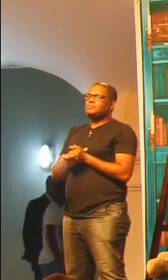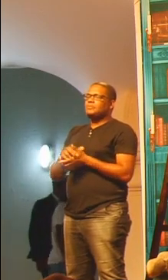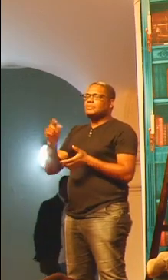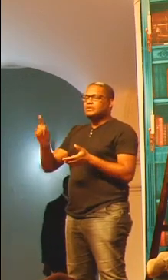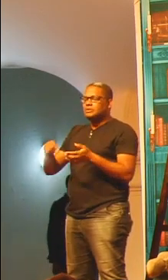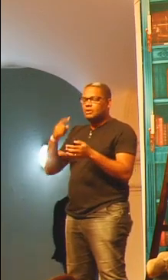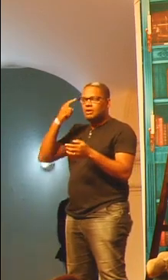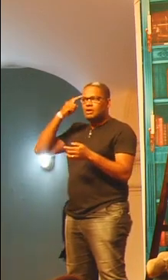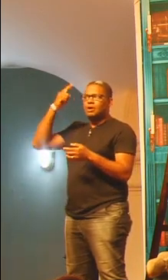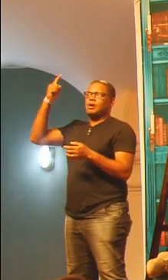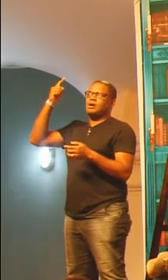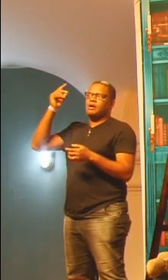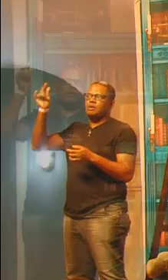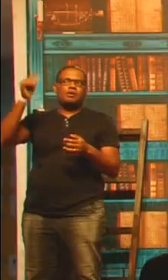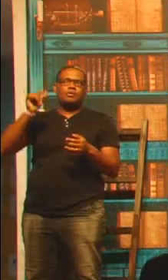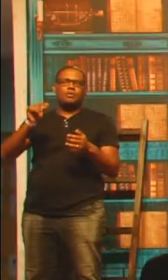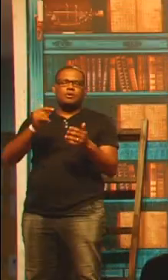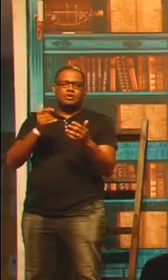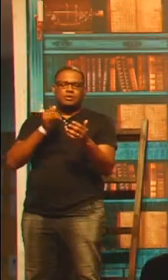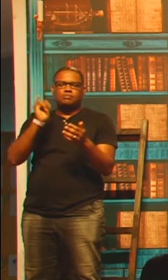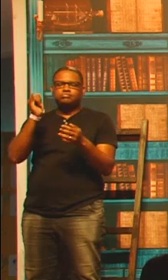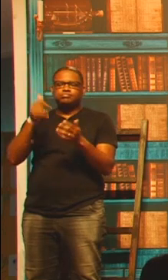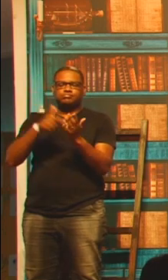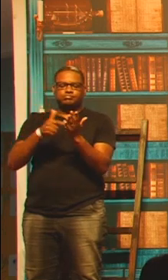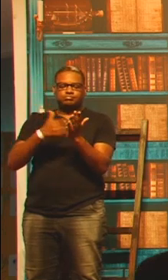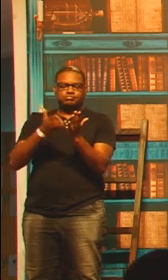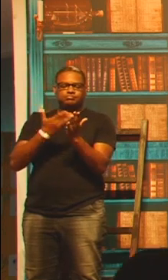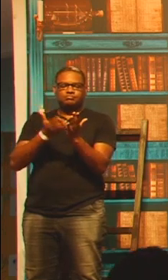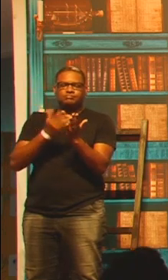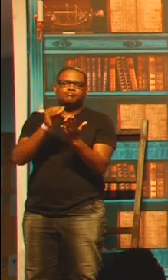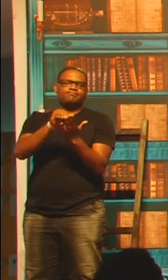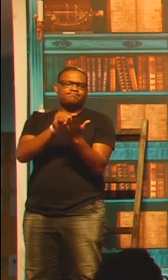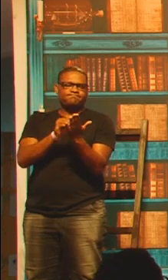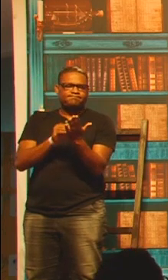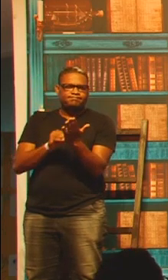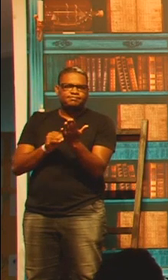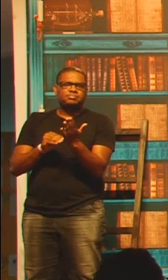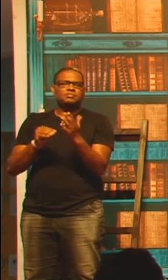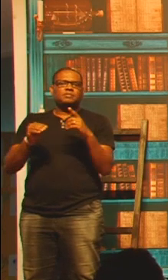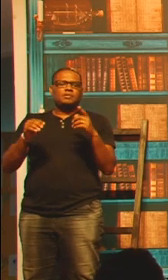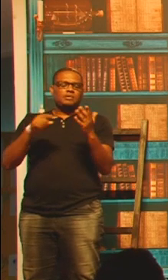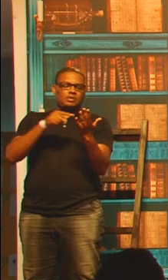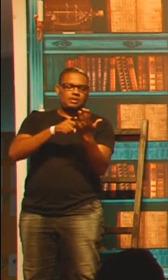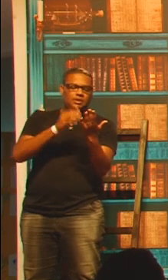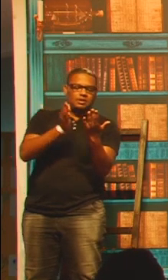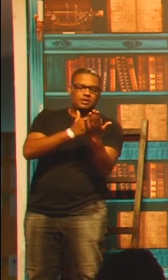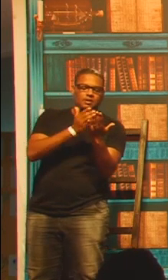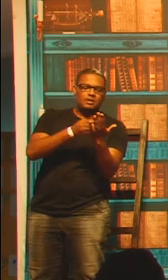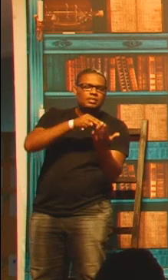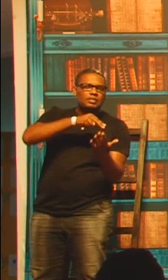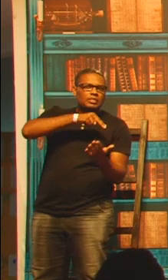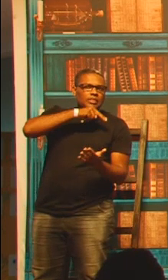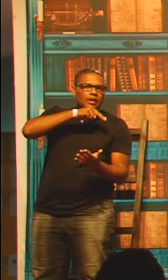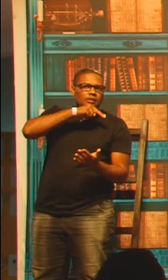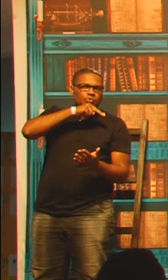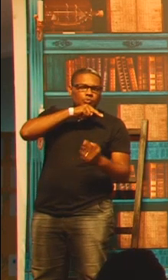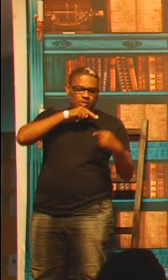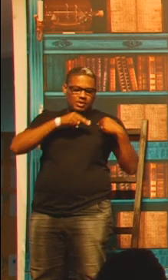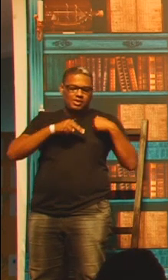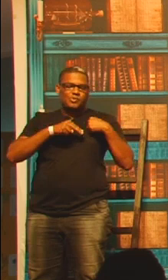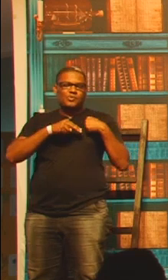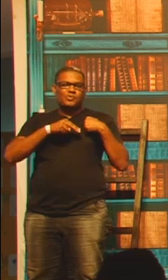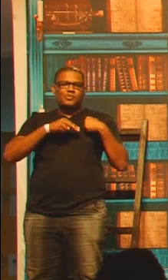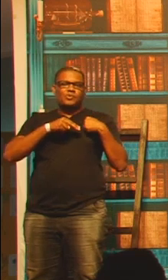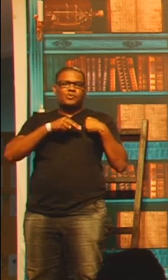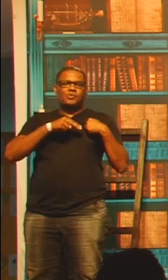mote para eu contar essa história. E aí, é claro, que eu fiz um cruzamento entre o neto, que sou eu, com